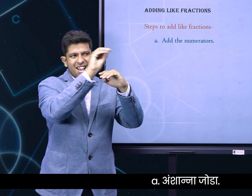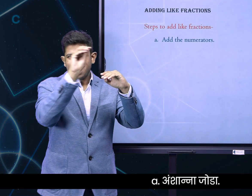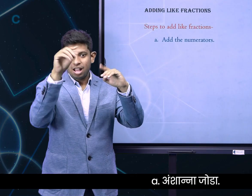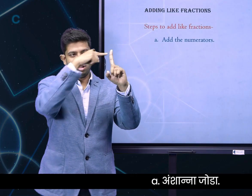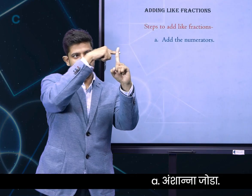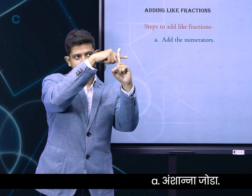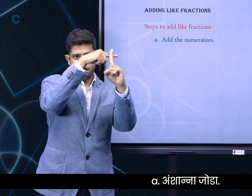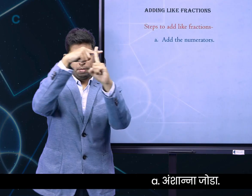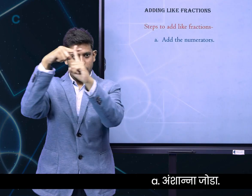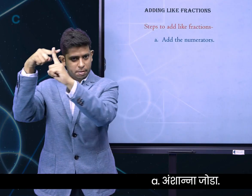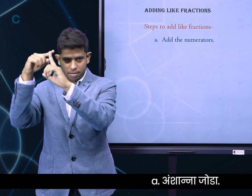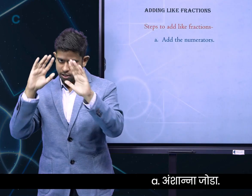जोडा.